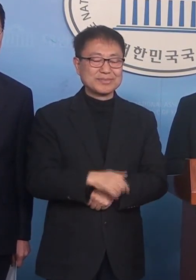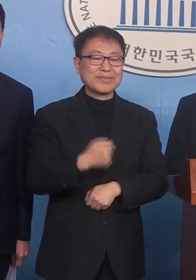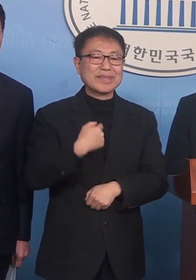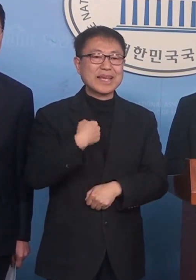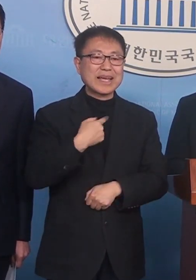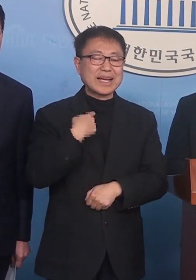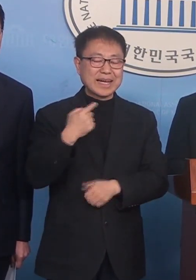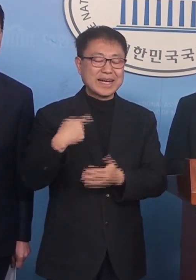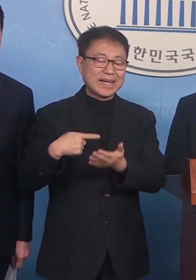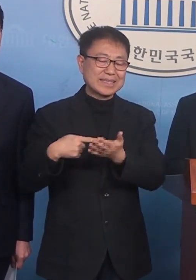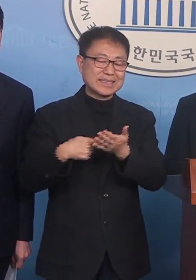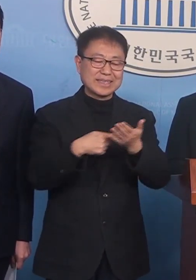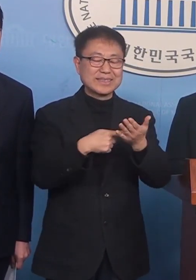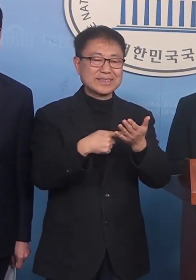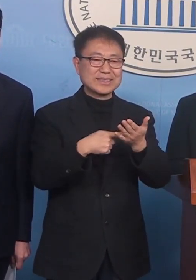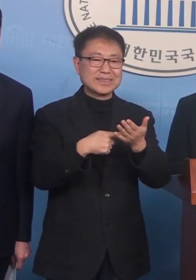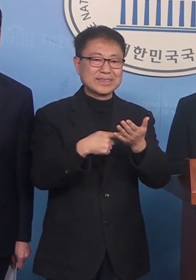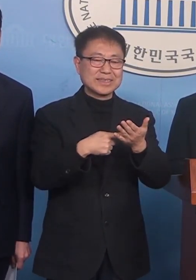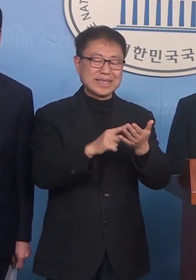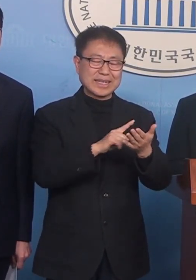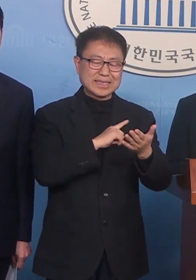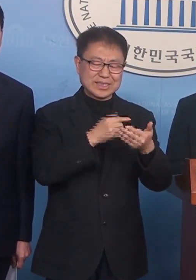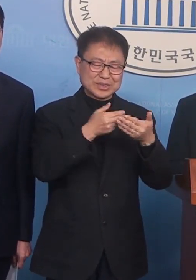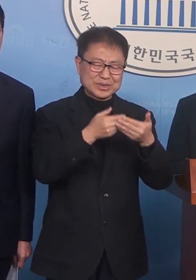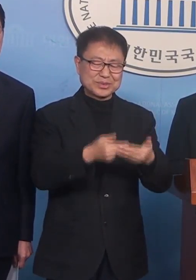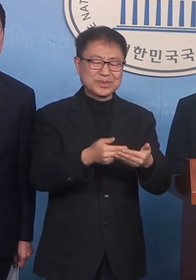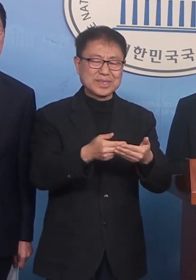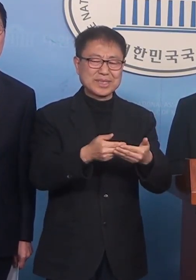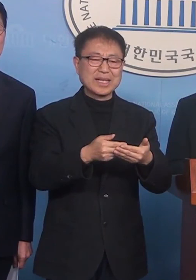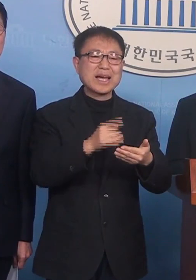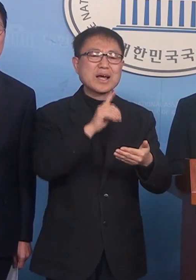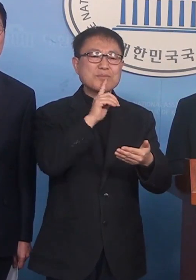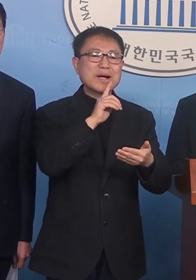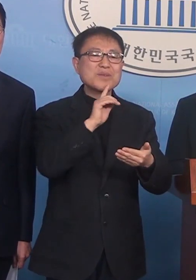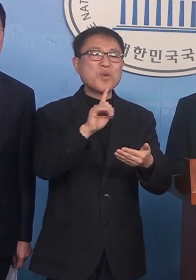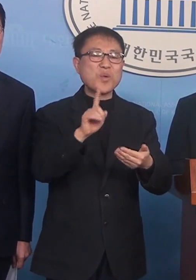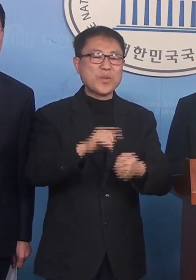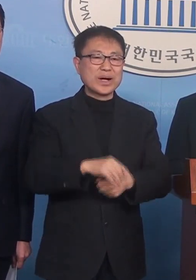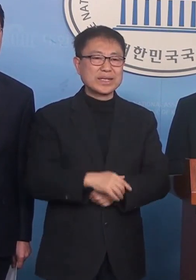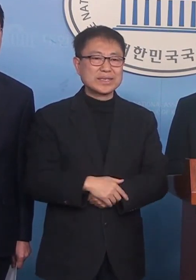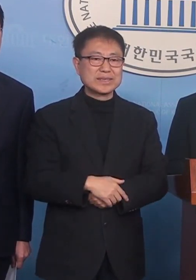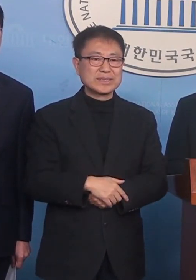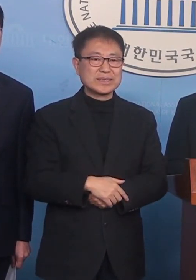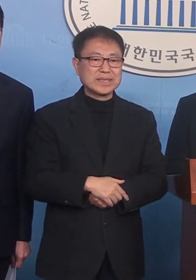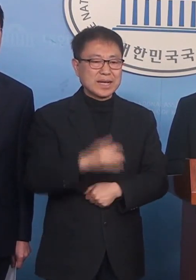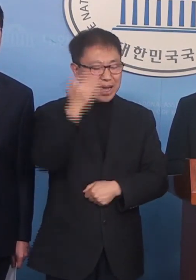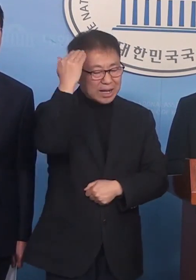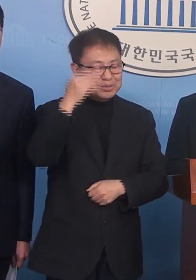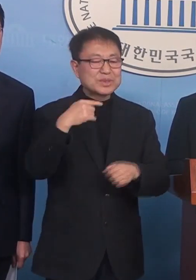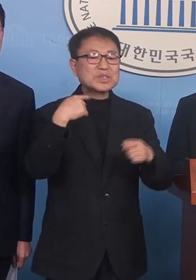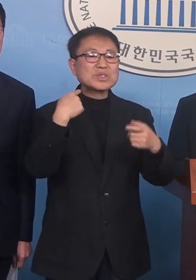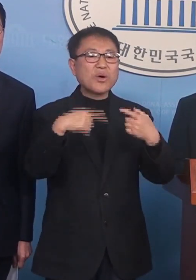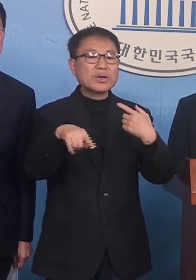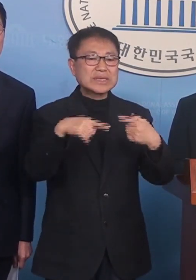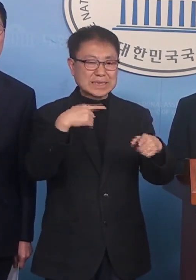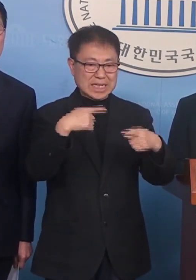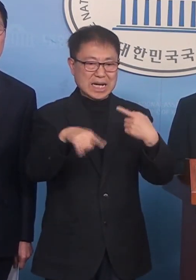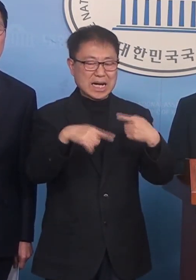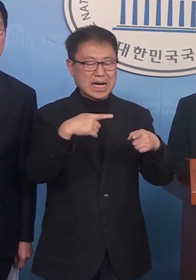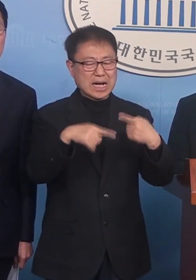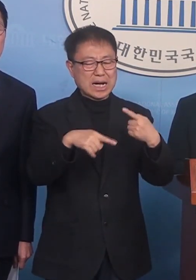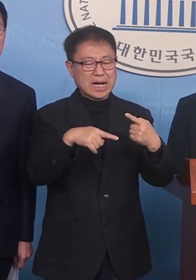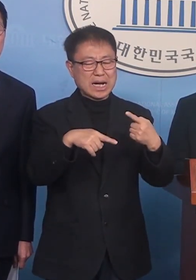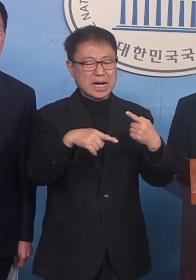제가 제안했던 가장 그 핵심적인 말씀은 우리 정치가 이렇게 바닥을 쳐야